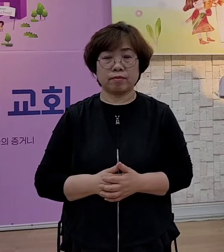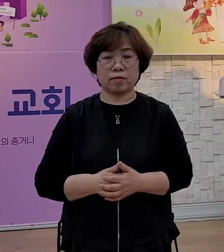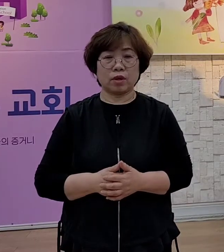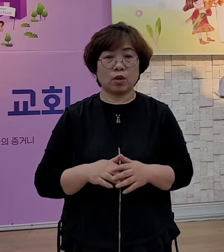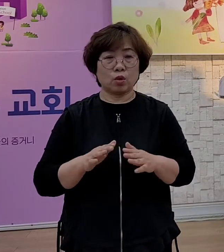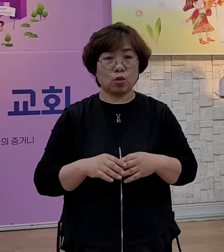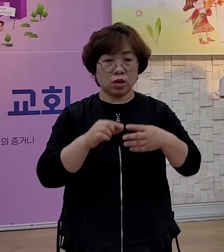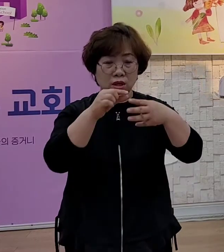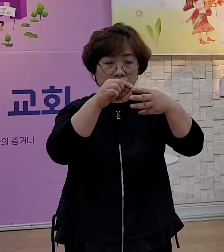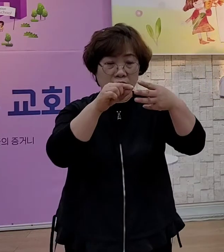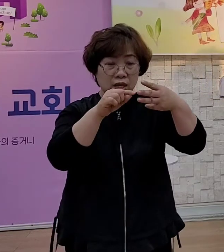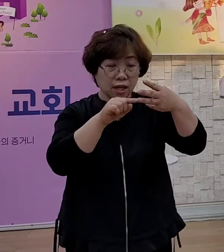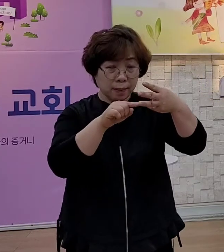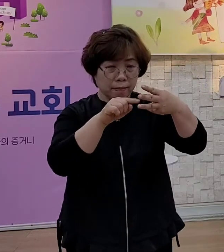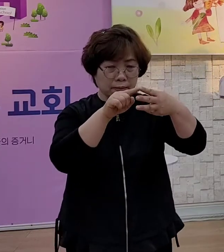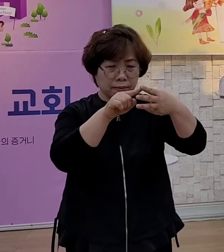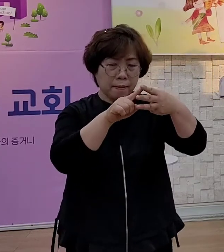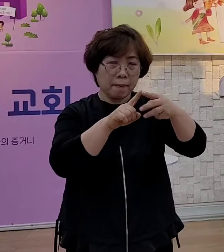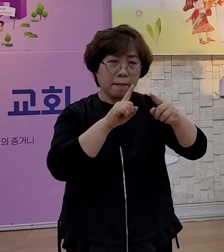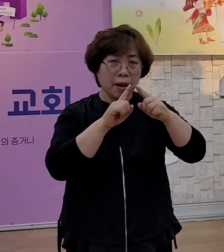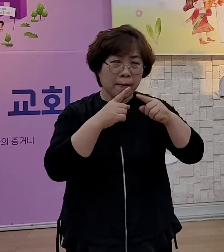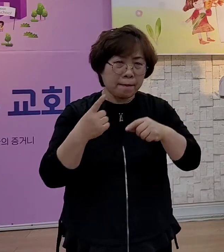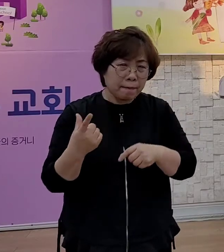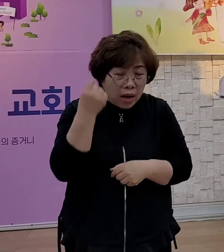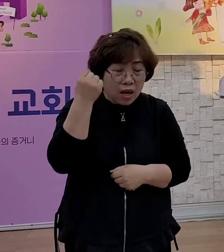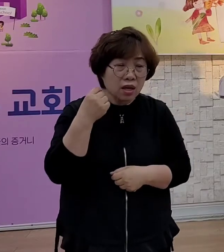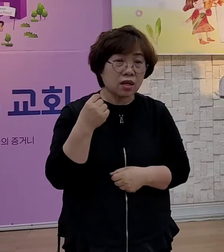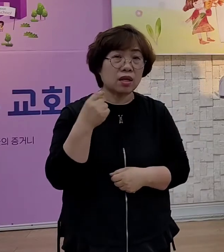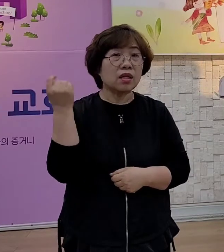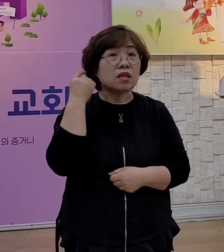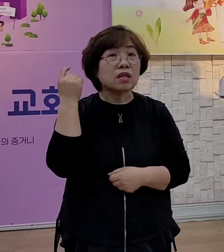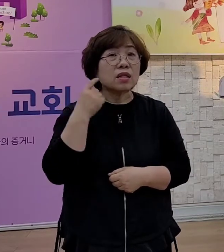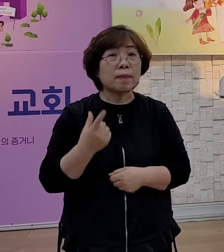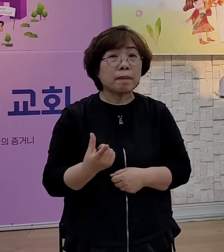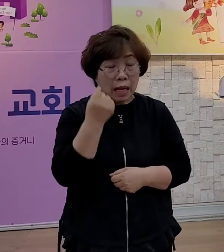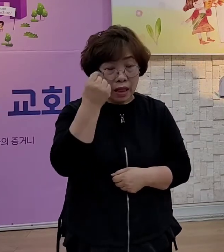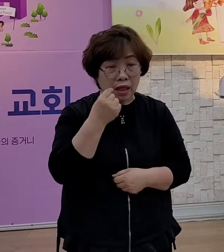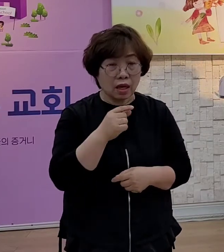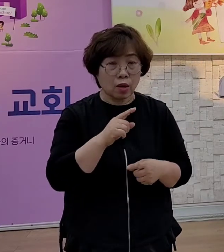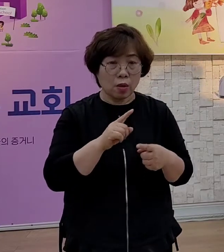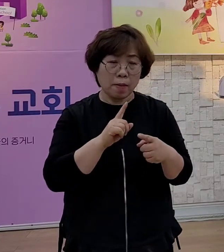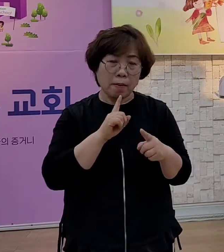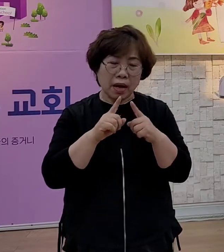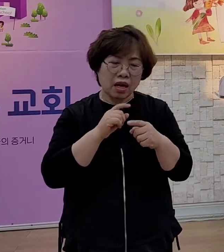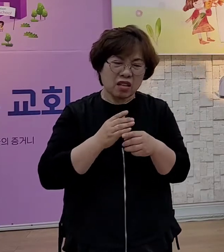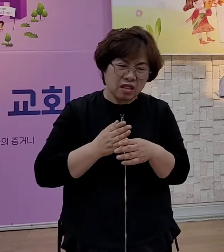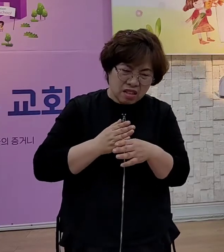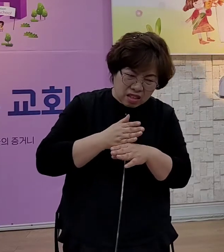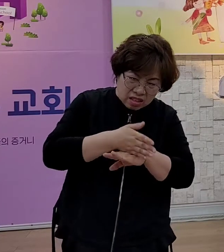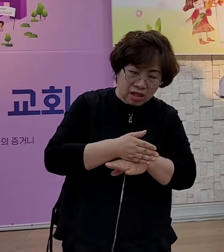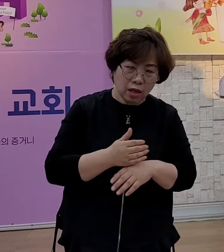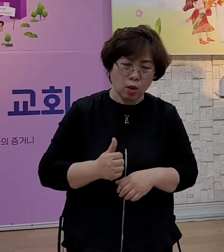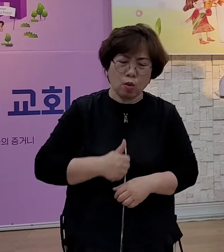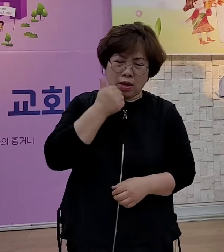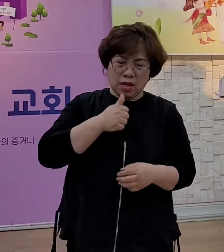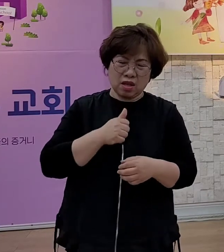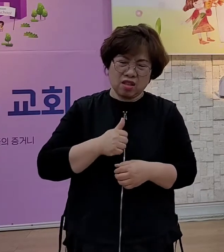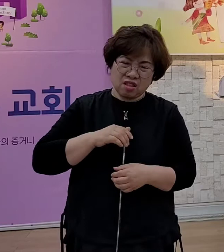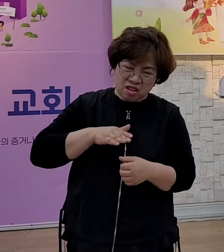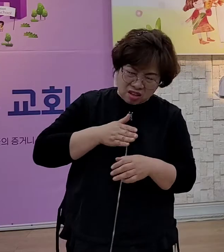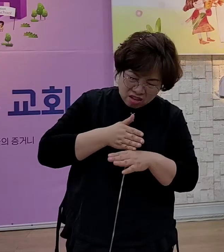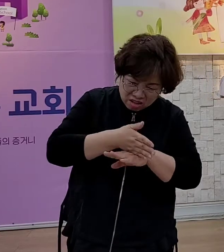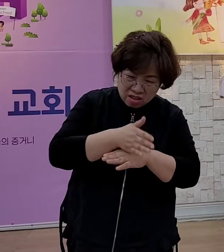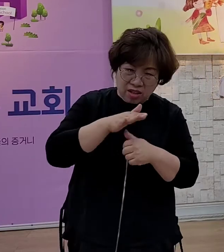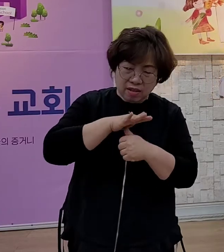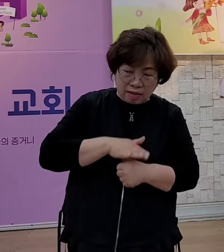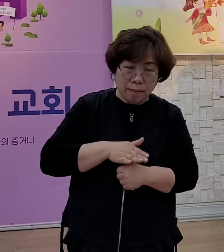요소를 나열하고 있습니다. 이게 바로 말씀을 진심으로 받으라 또는 말씀을 진심으로 들으라 라는